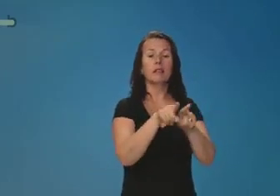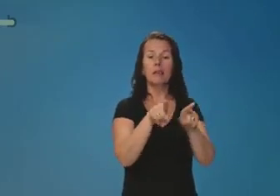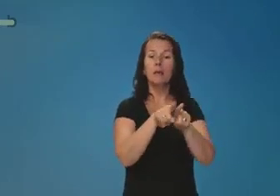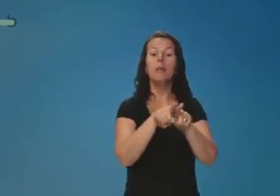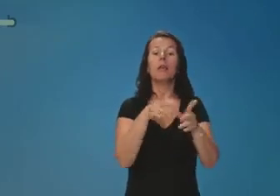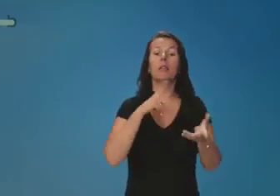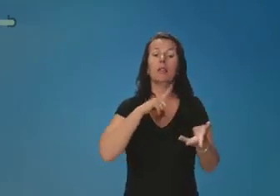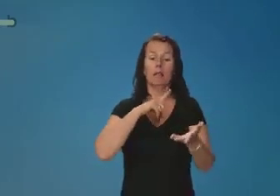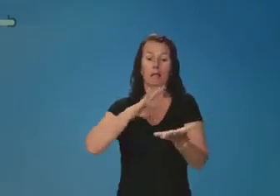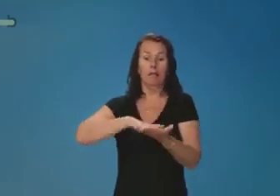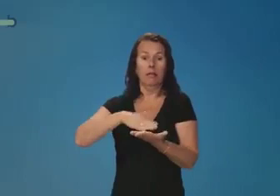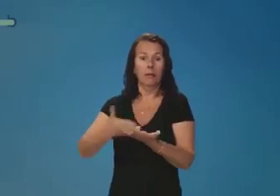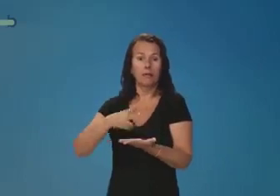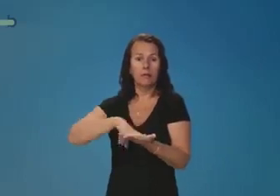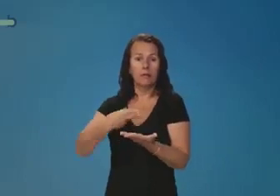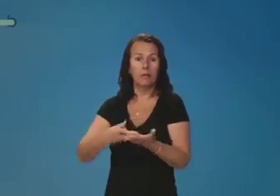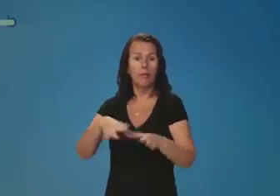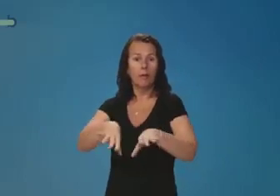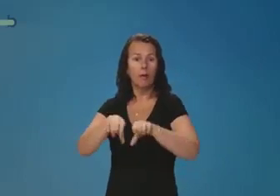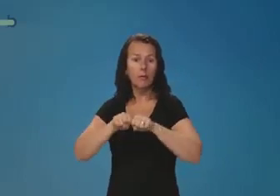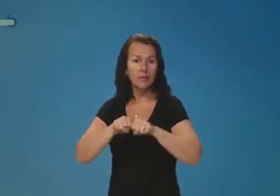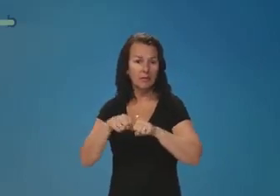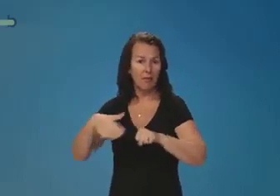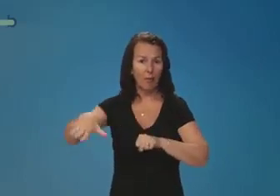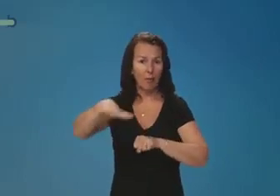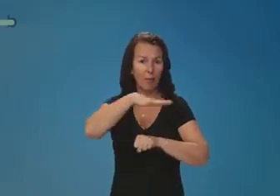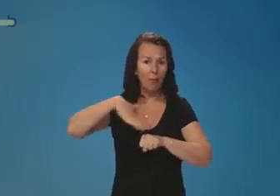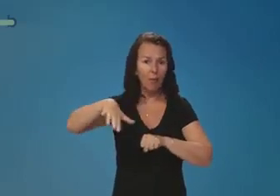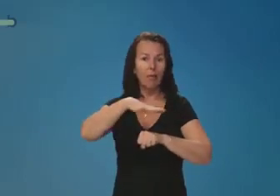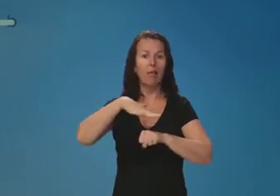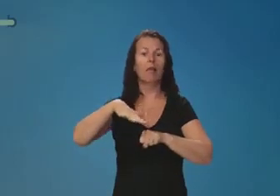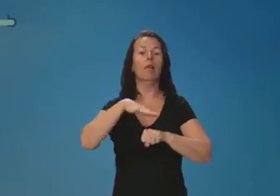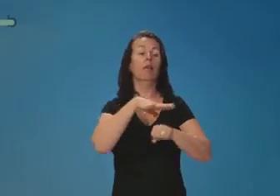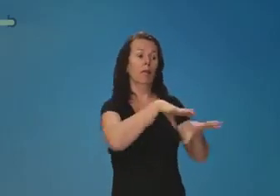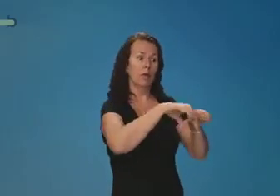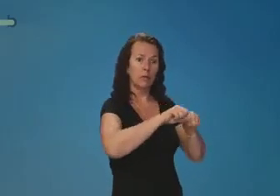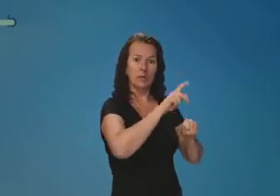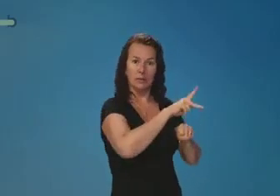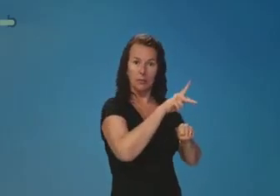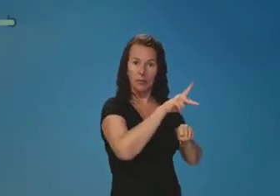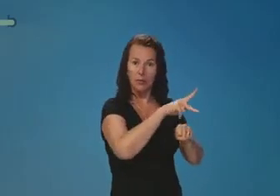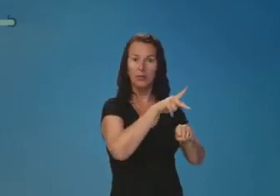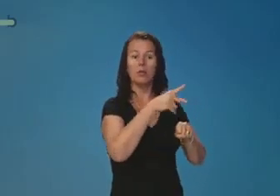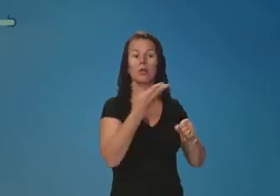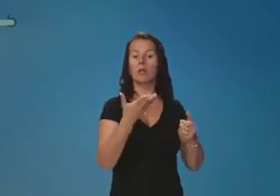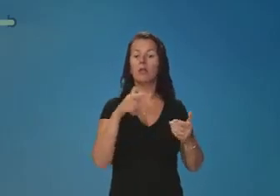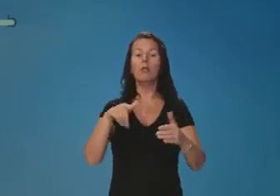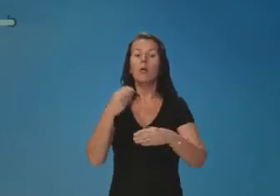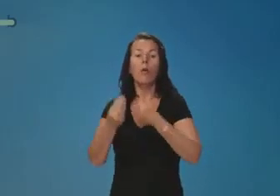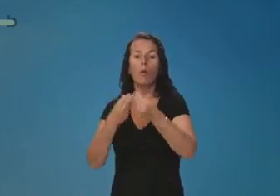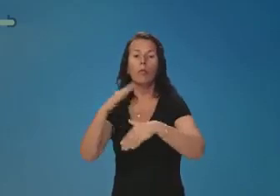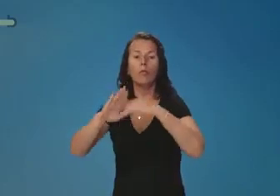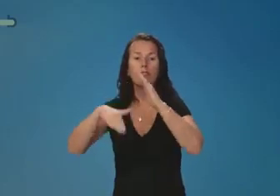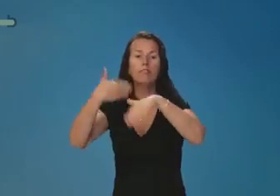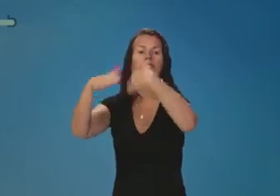formação para profissionais na área da tradução e para professores se desenvolverão conforme as pesquisas forem contribuindo para